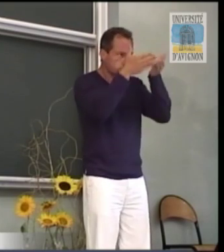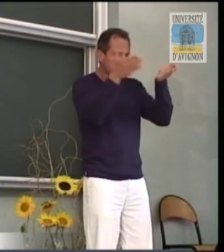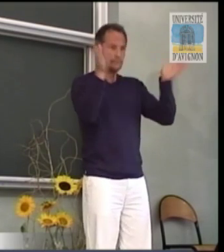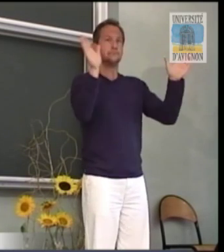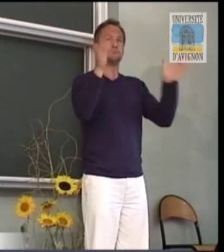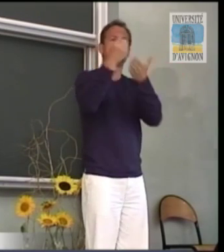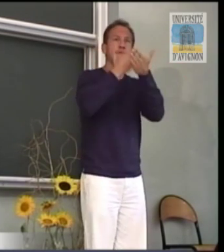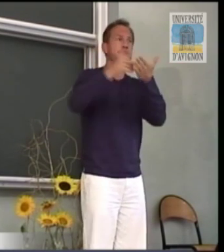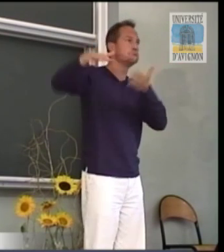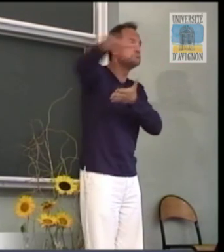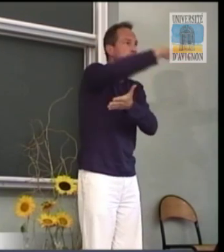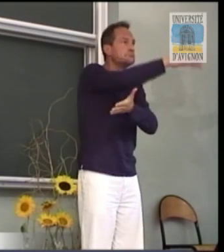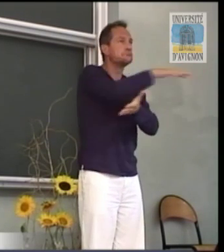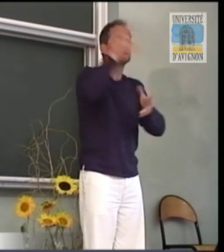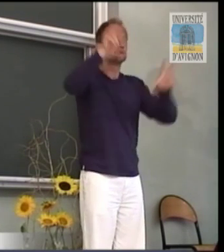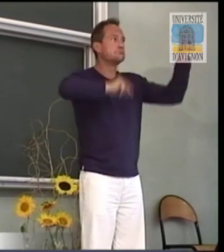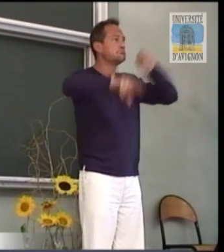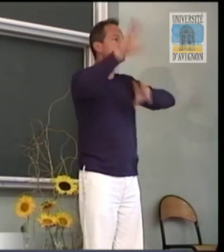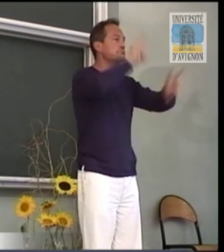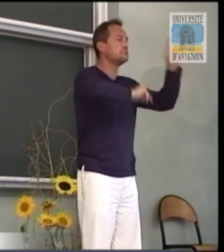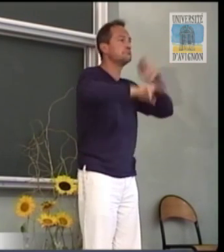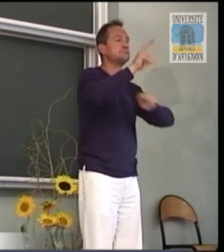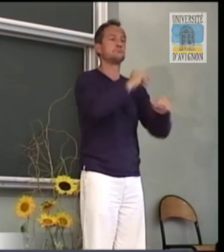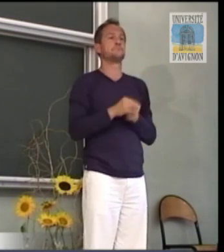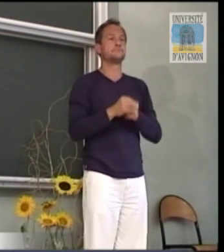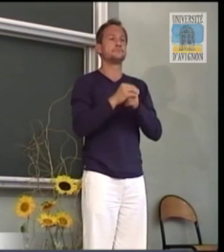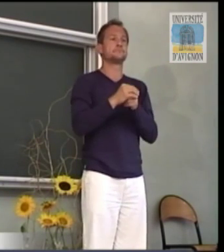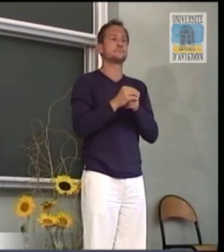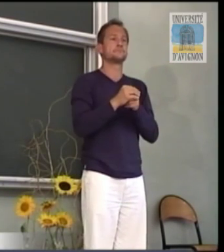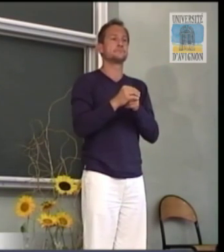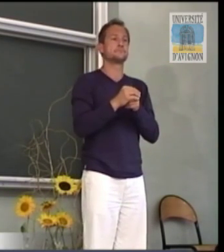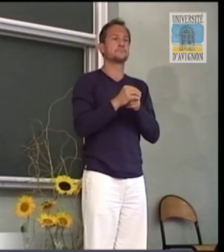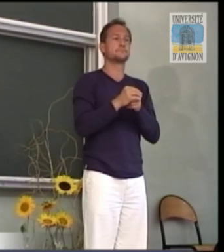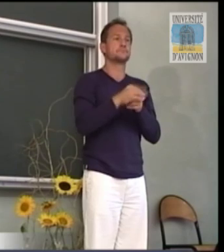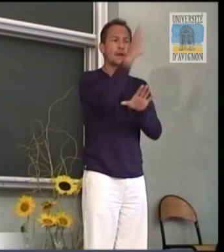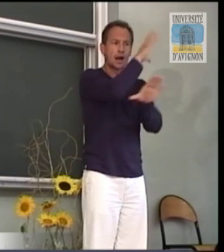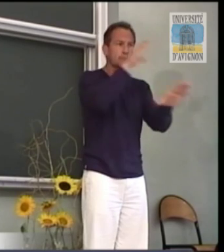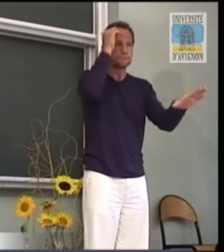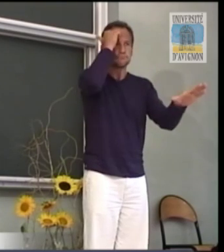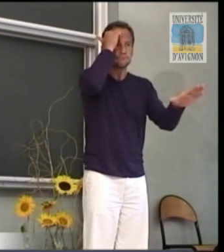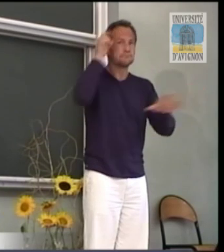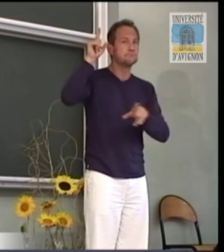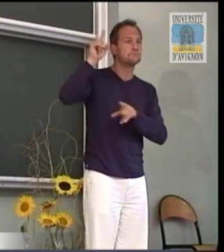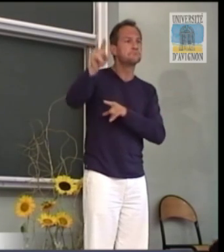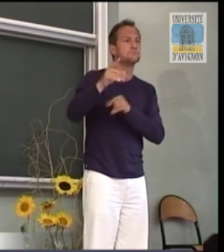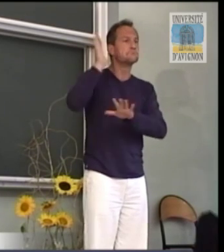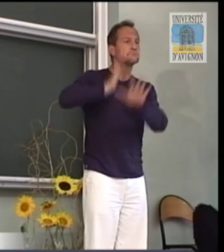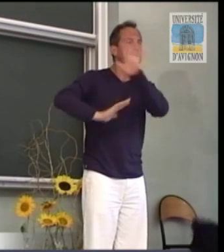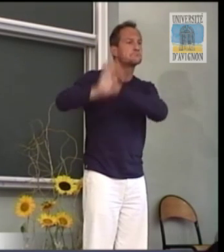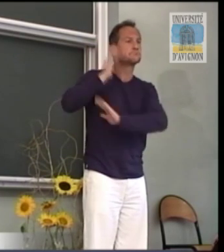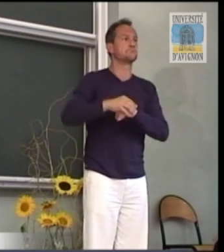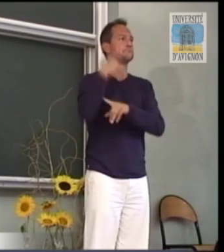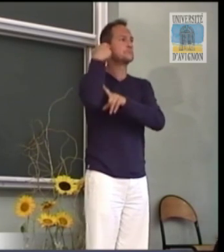transmises. Souvenons-nous, n'est-ce pas, du charnier de Timișoara, lorsque Ceaușescu a été